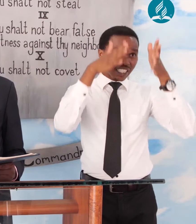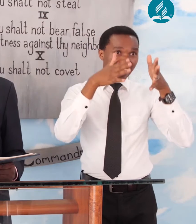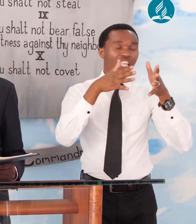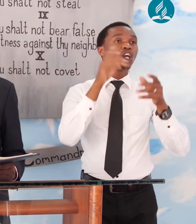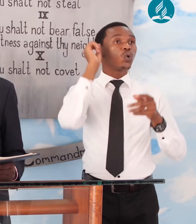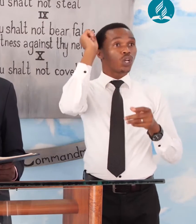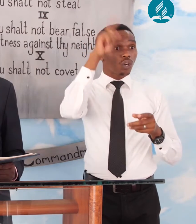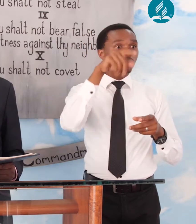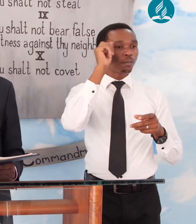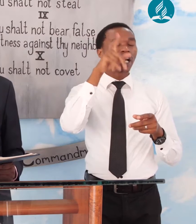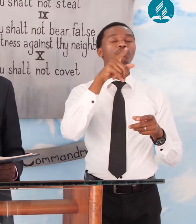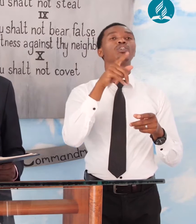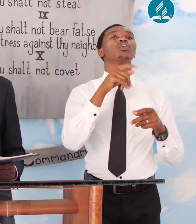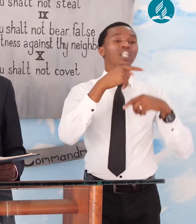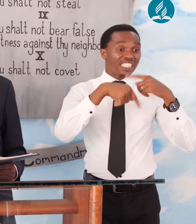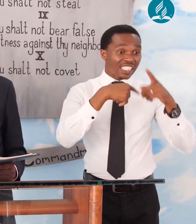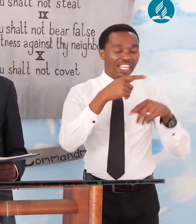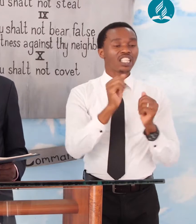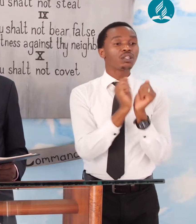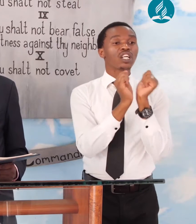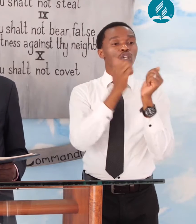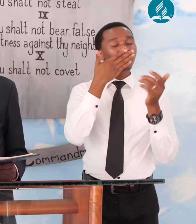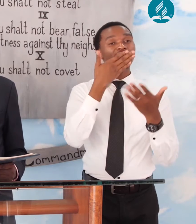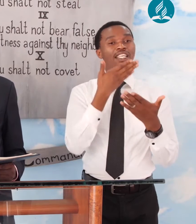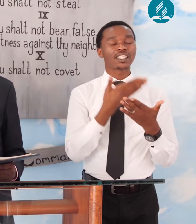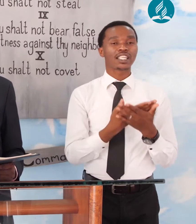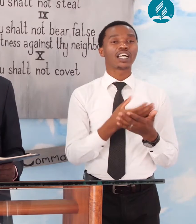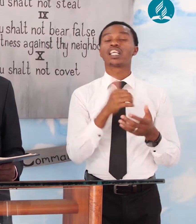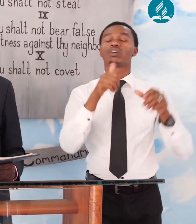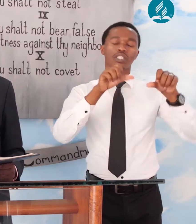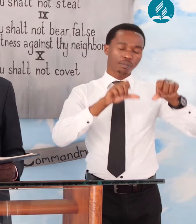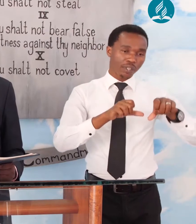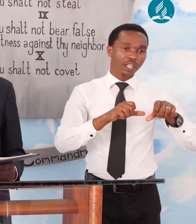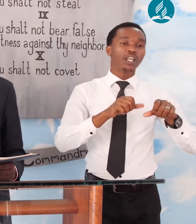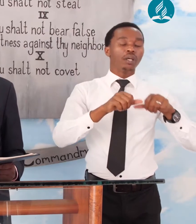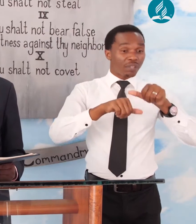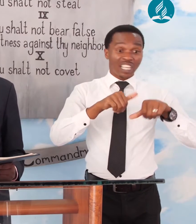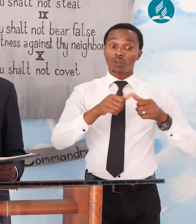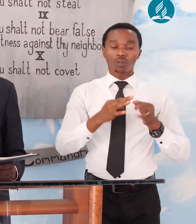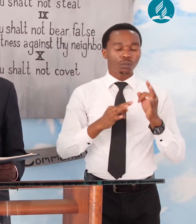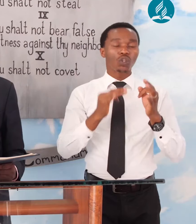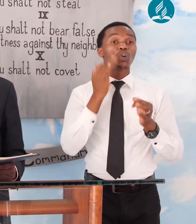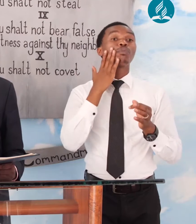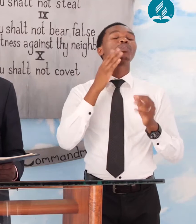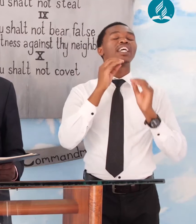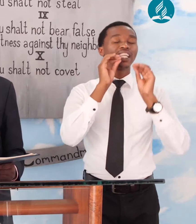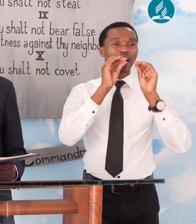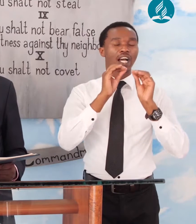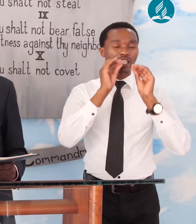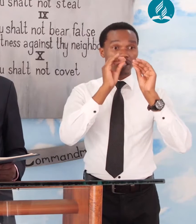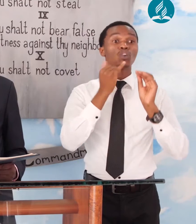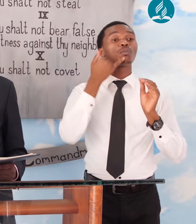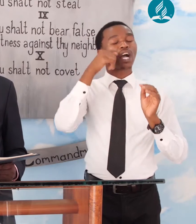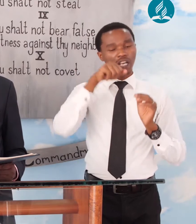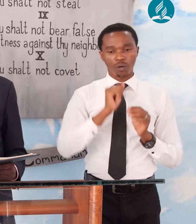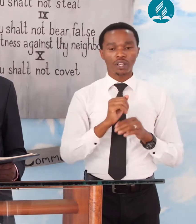zishobora kugira ingaruka nziza cyangwa imbi bitewe n'uko amureze neza cyangwa nabi. Hepfo nanone bakavuga